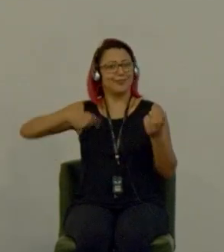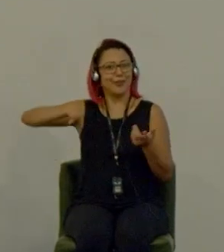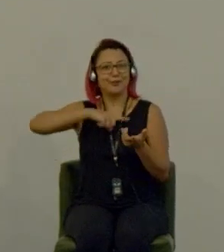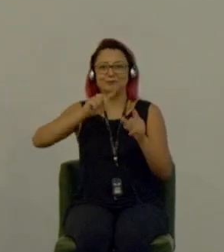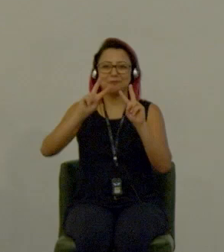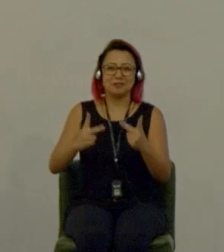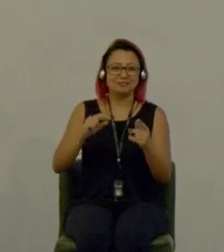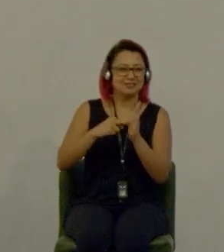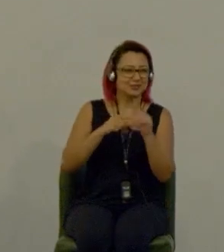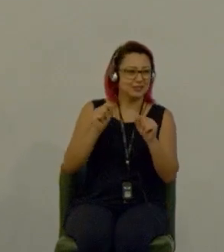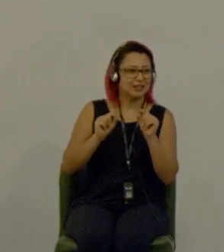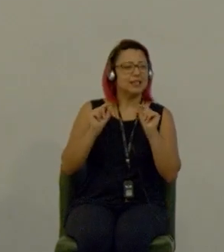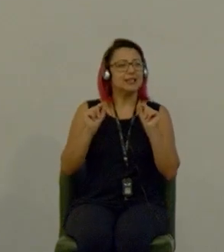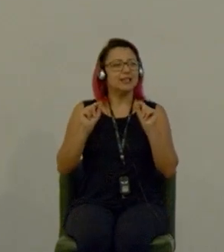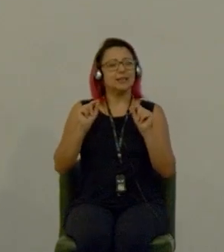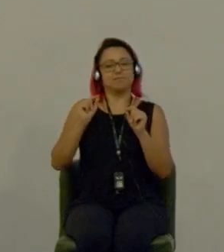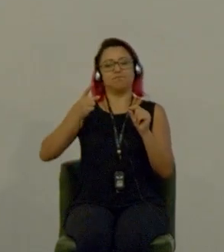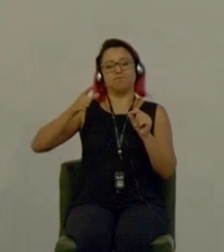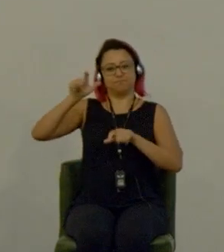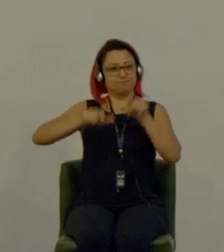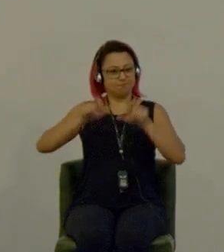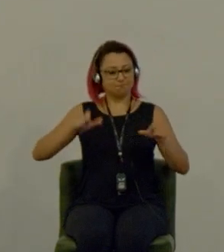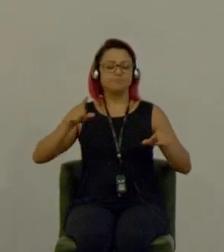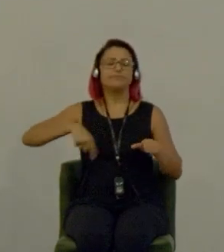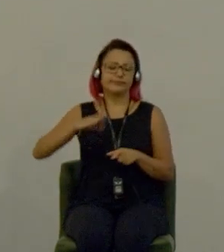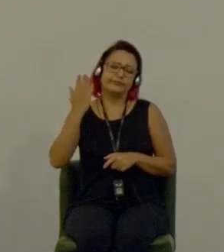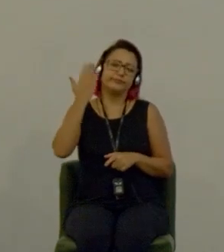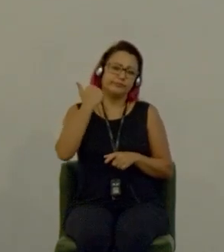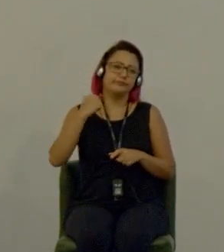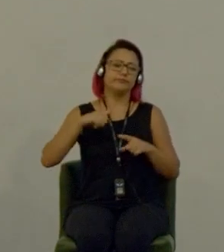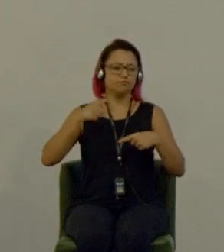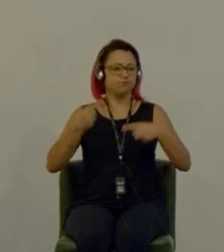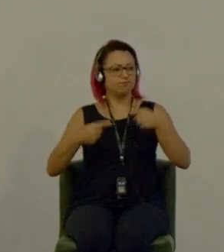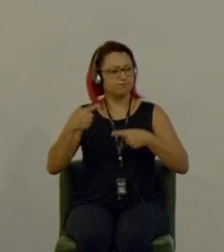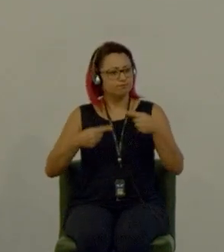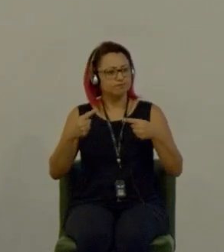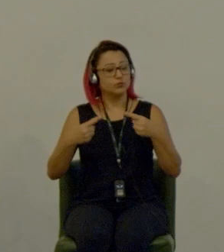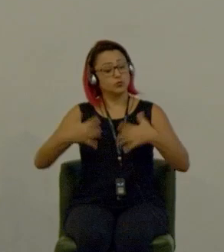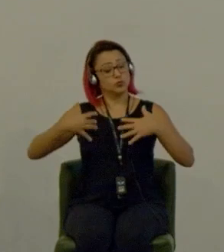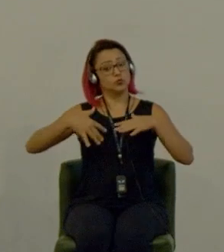de Anthropocène. On connaît les débats, ils sont très importants. En tout cas, l'Occident